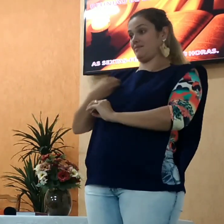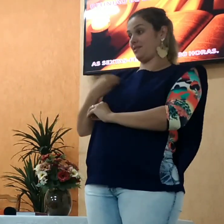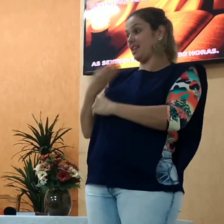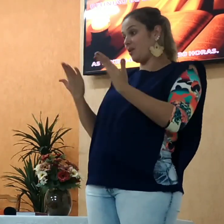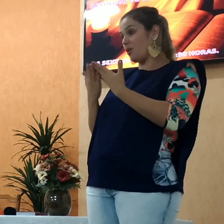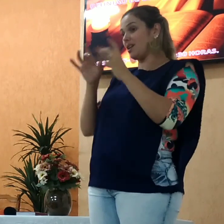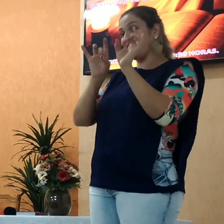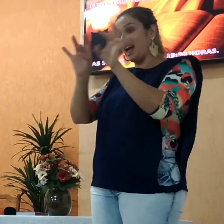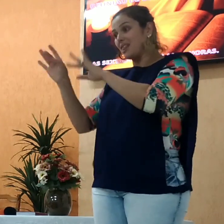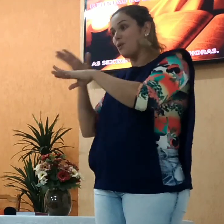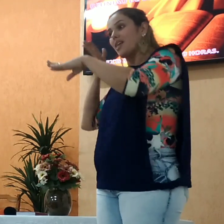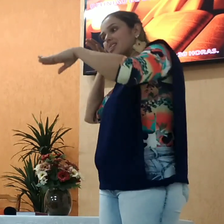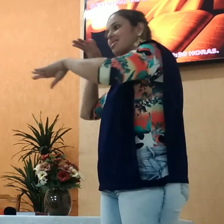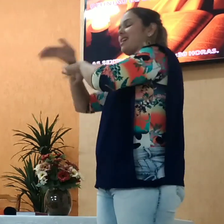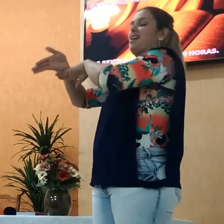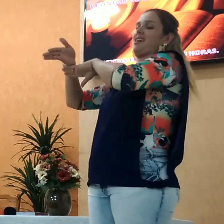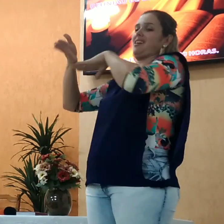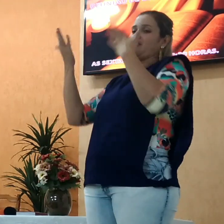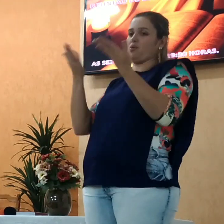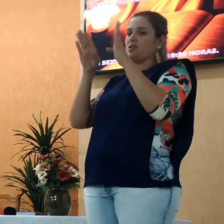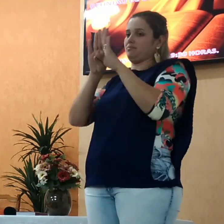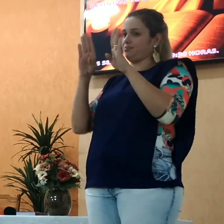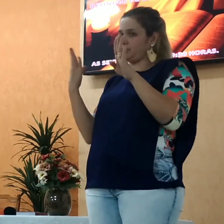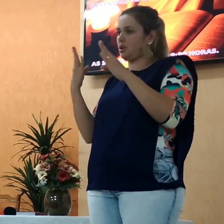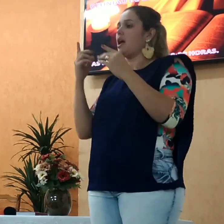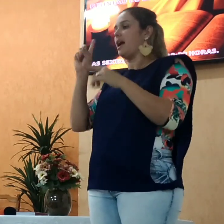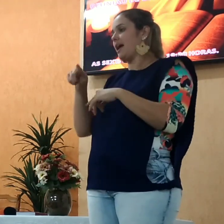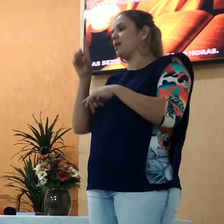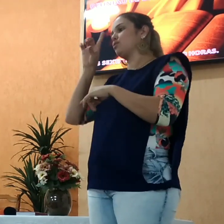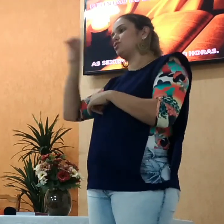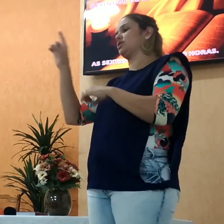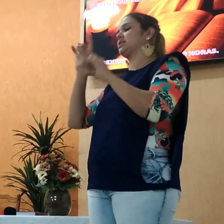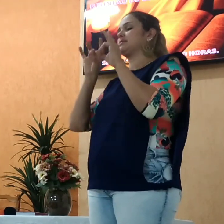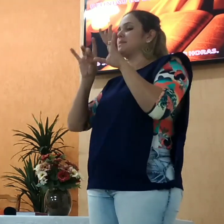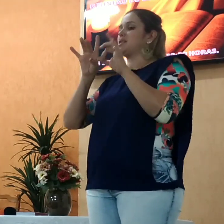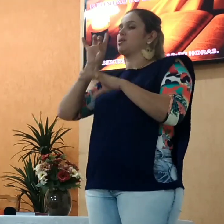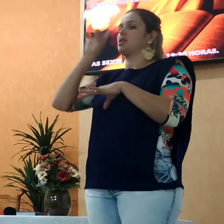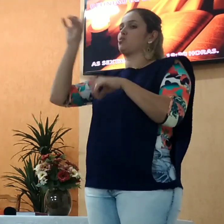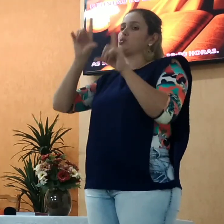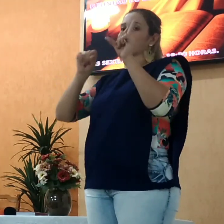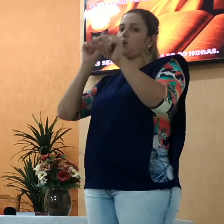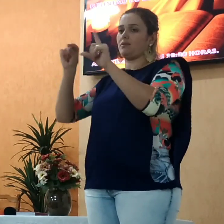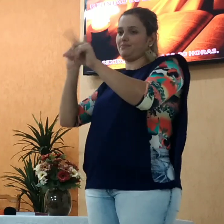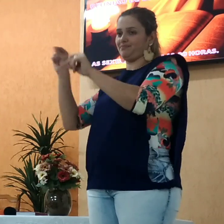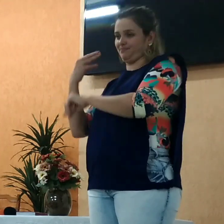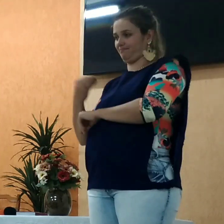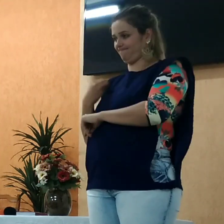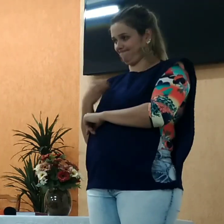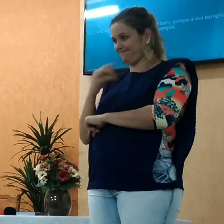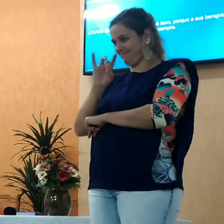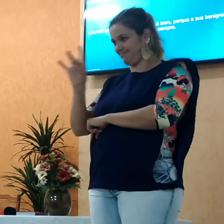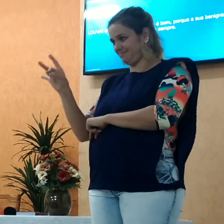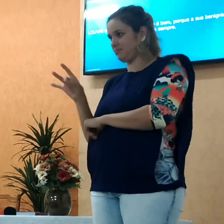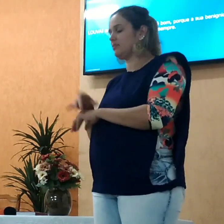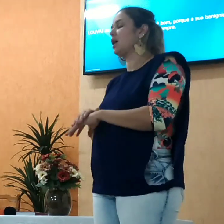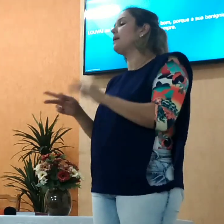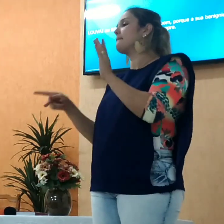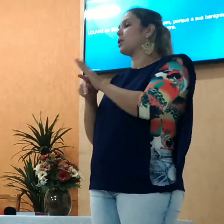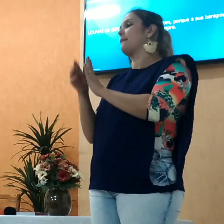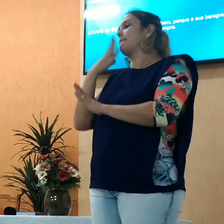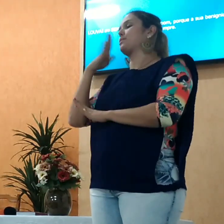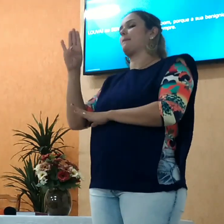entremos por essa porta. Este é o dia que o Senhor fez. Ele lembrava da promessa que foi feita a Abraão